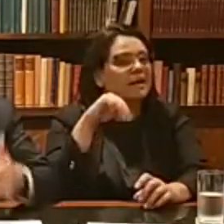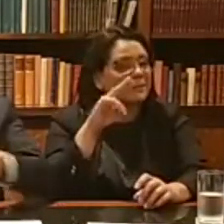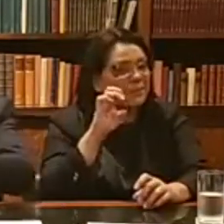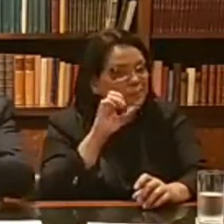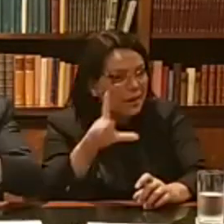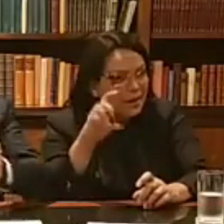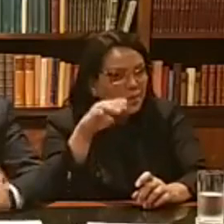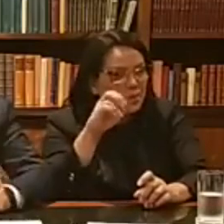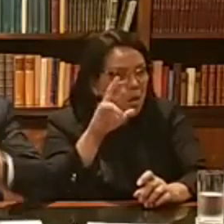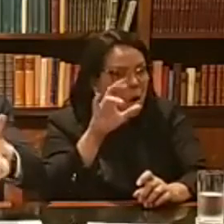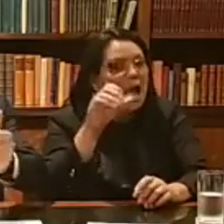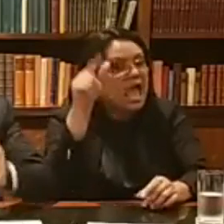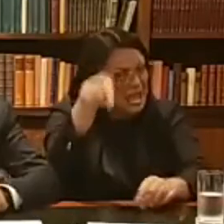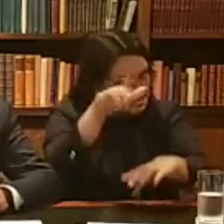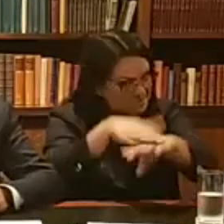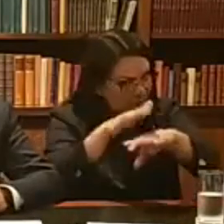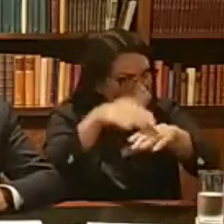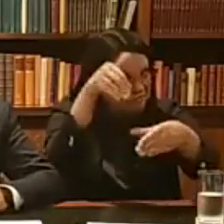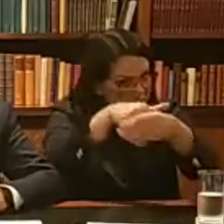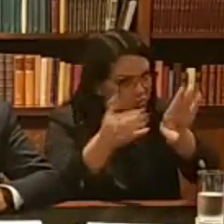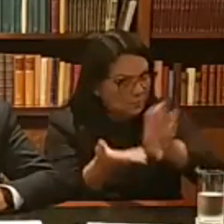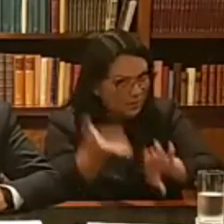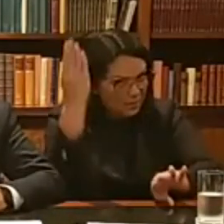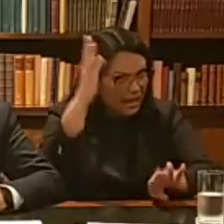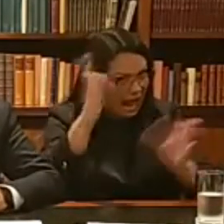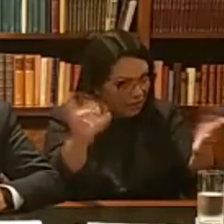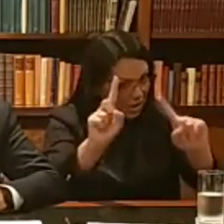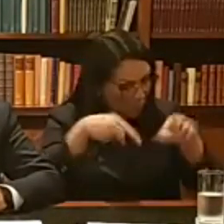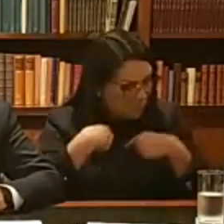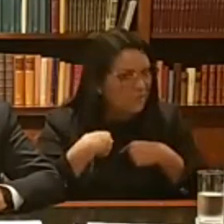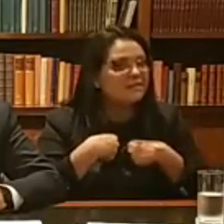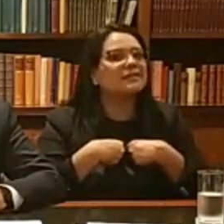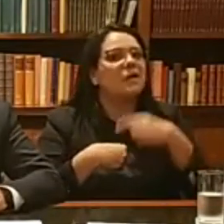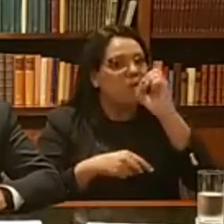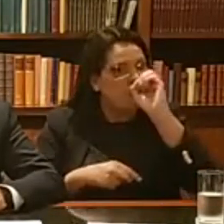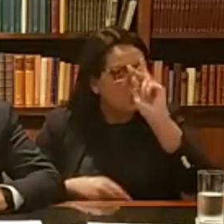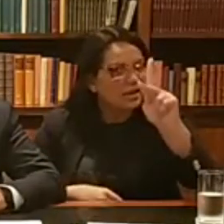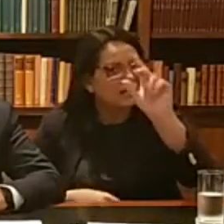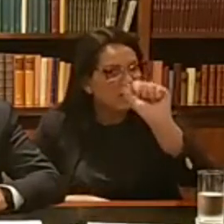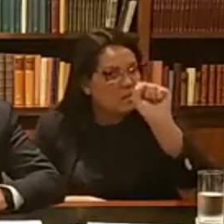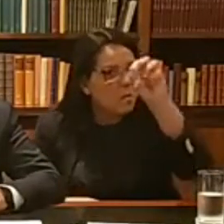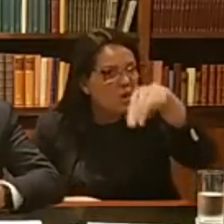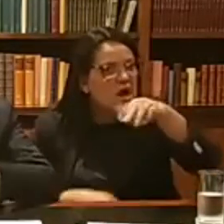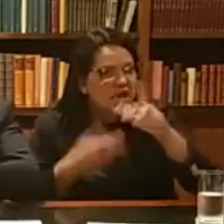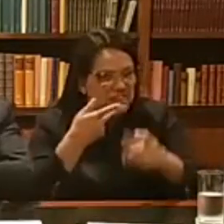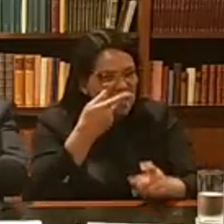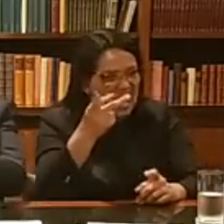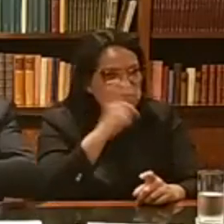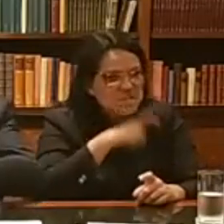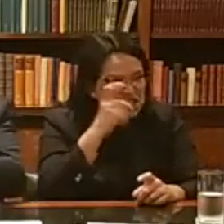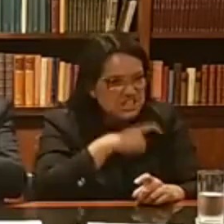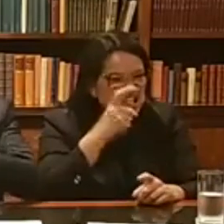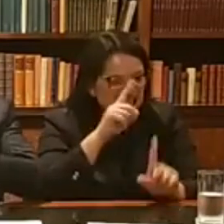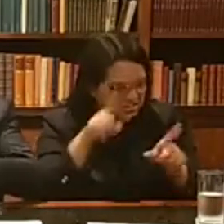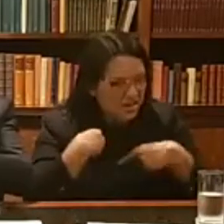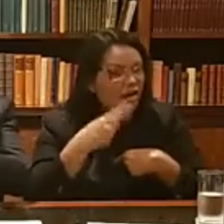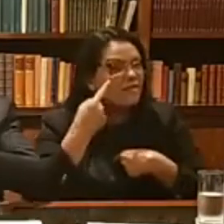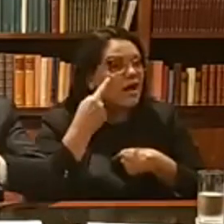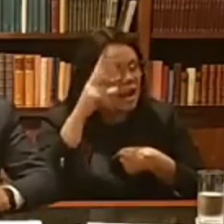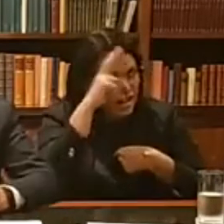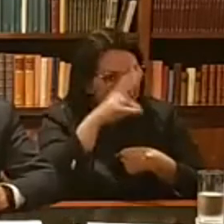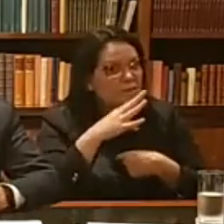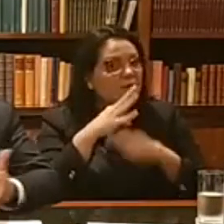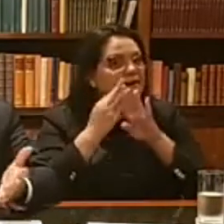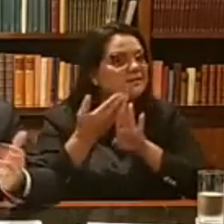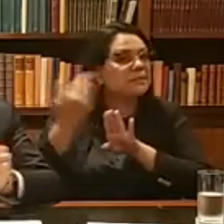Ribeira, né, votou a favor para aumentar esse valor aí. Tá certo, Samuel Moreira? Antes de fazer videozinho mentiroso aí, vê o que você fez, vê como é que